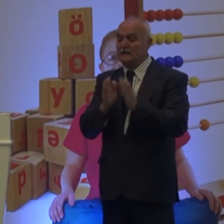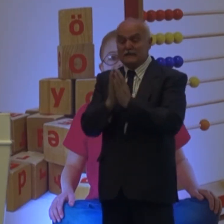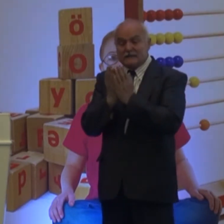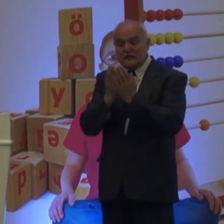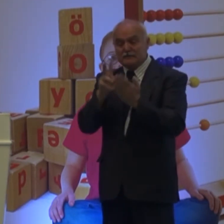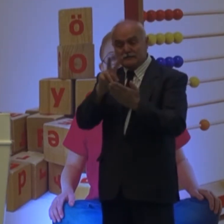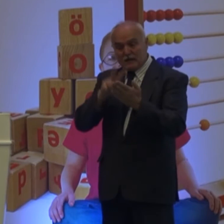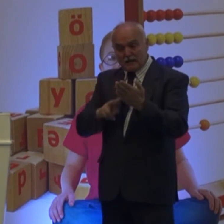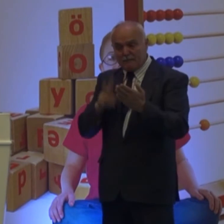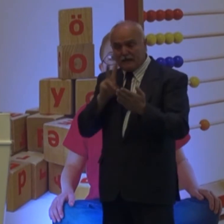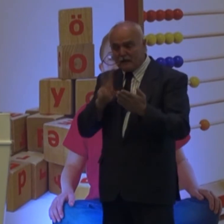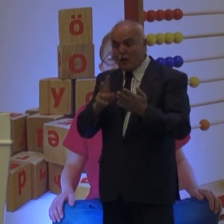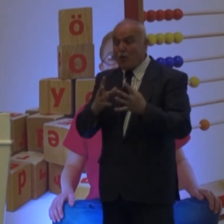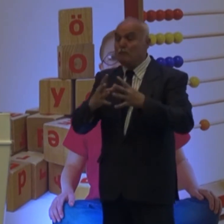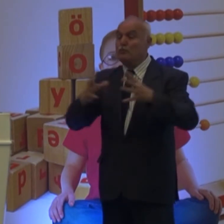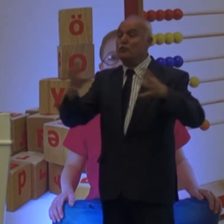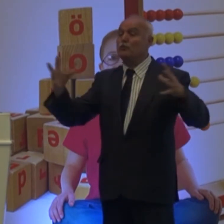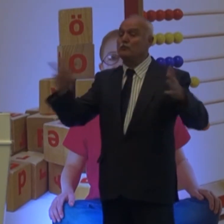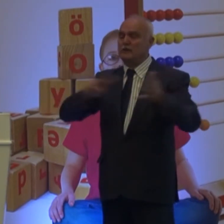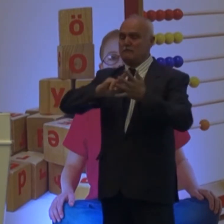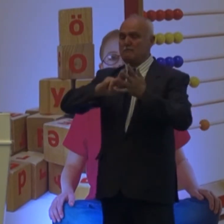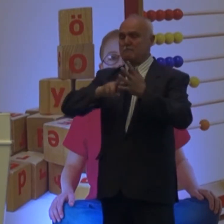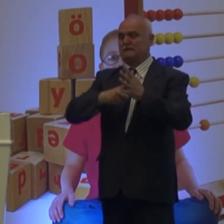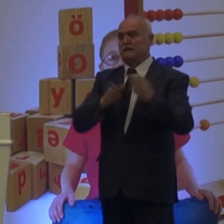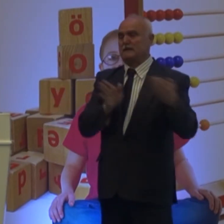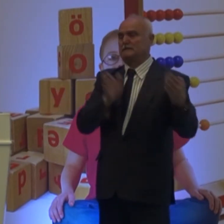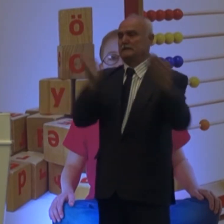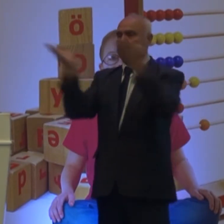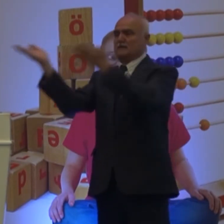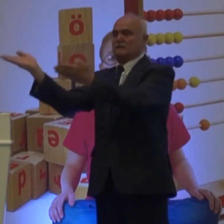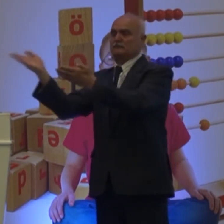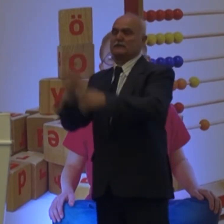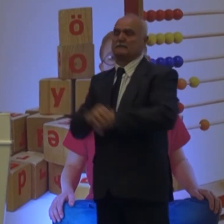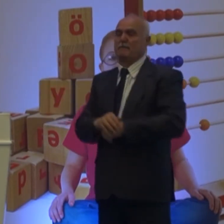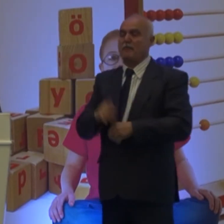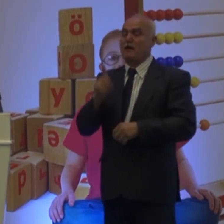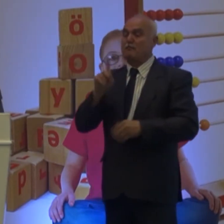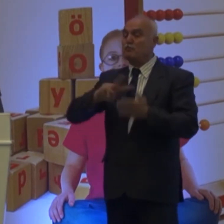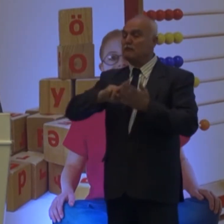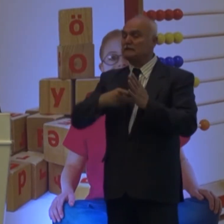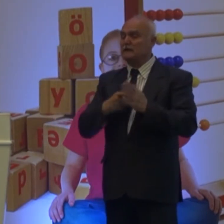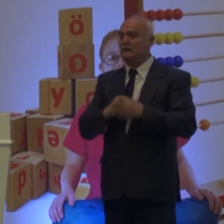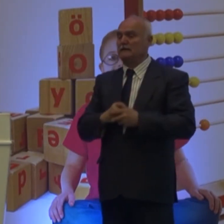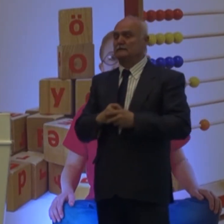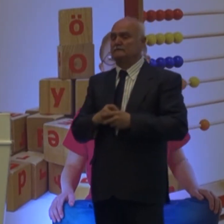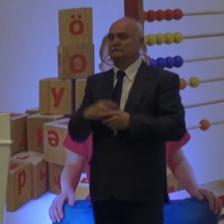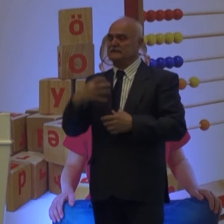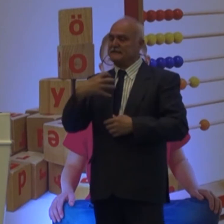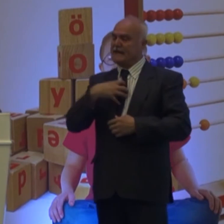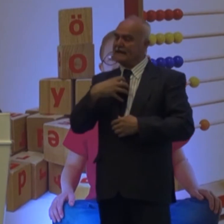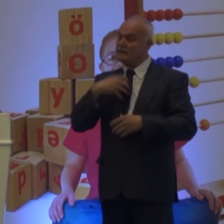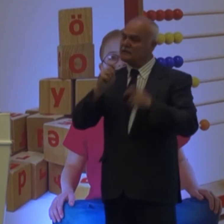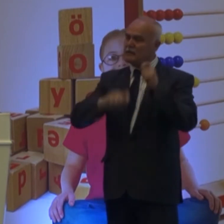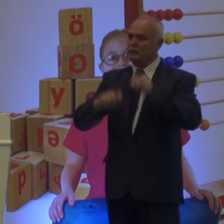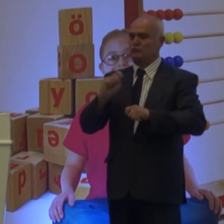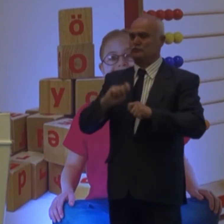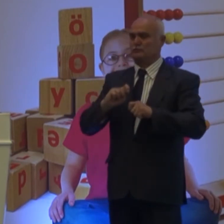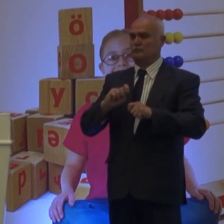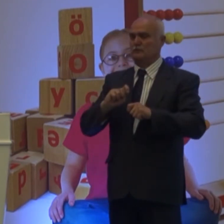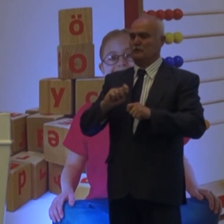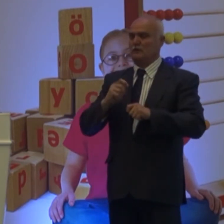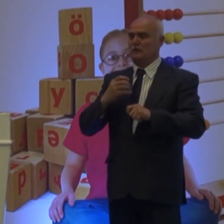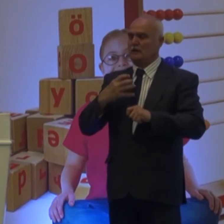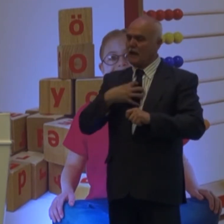birlikte büyük bir materyal setine kavuştular. Bu materyalleri biz kendimiz yaptık. Kendi